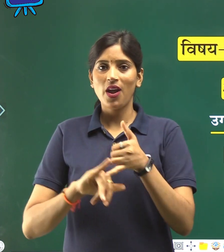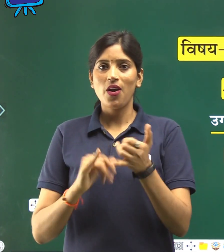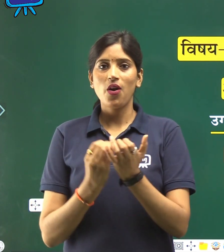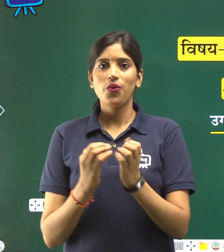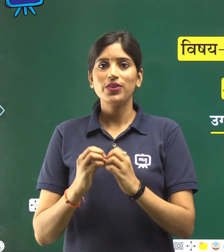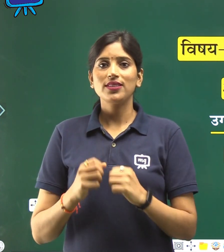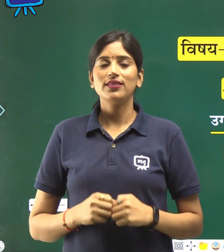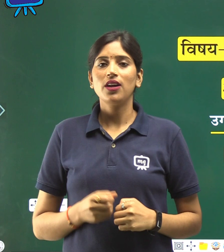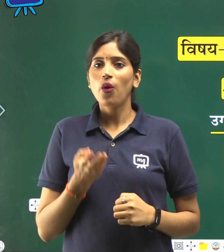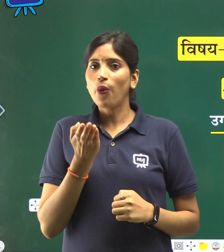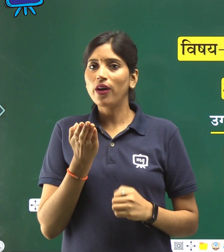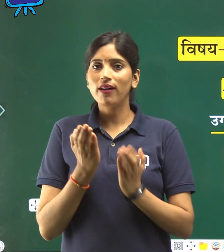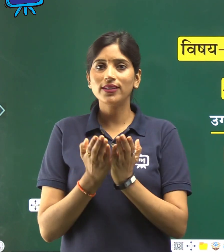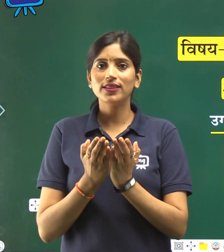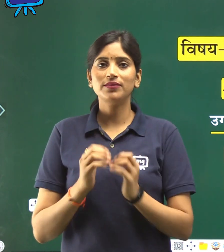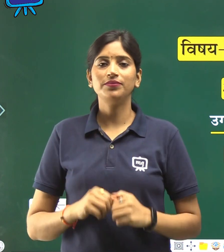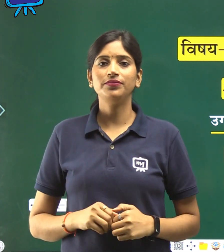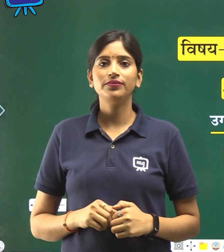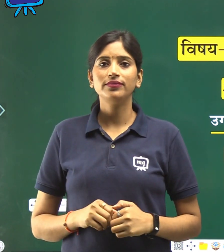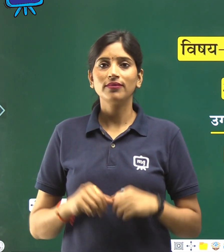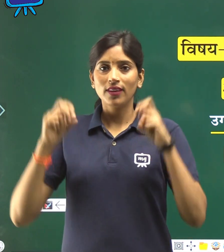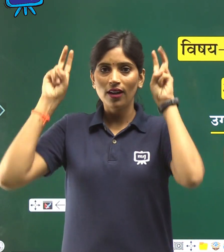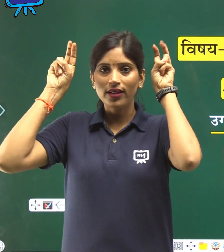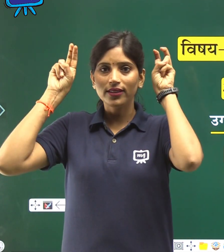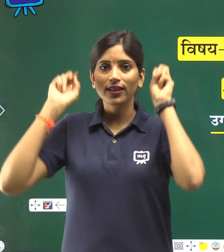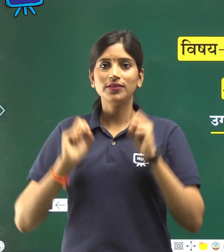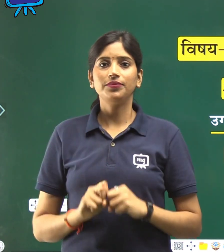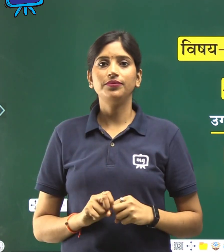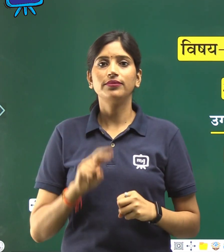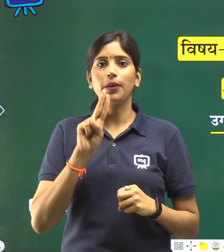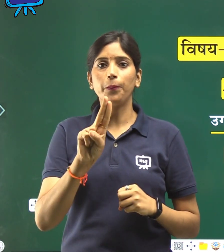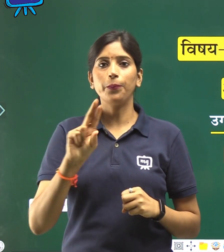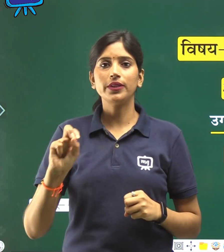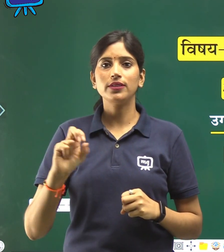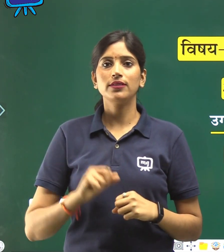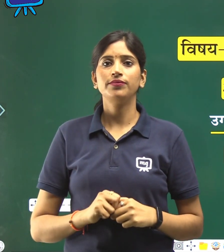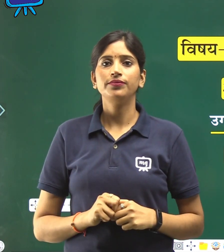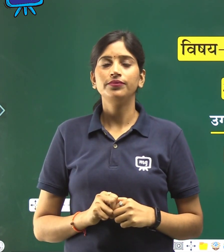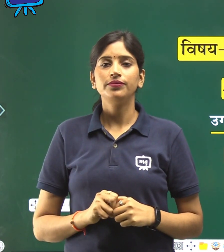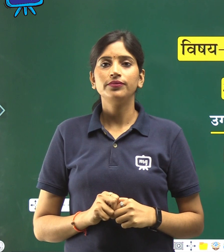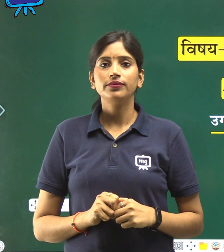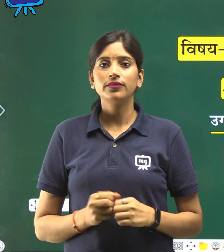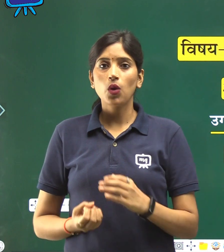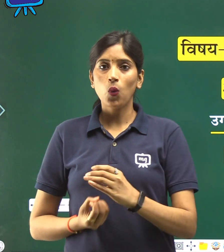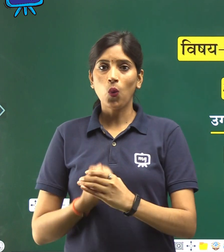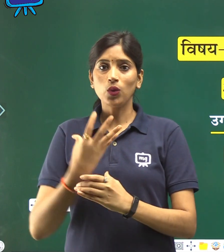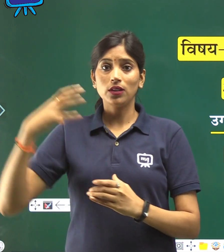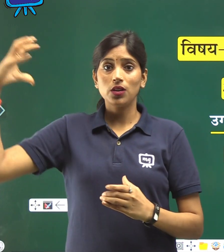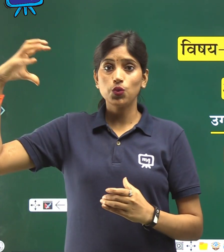विषय पर्यावरण अध्ययन, अध्याय 20 उगता